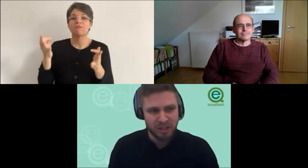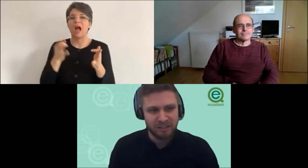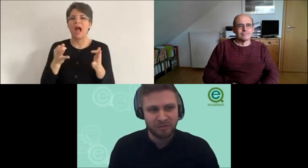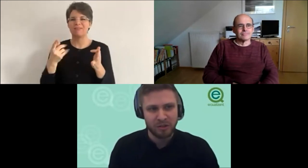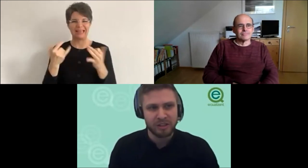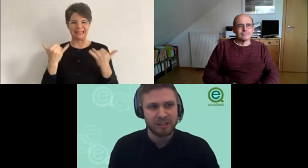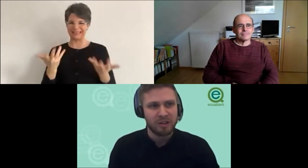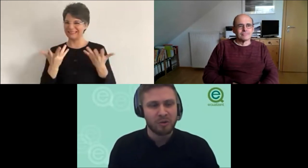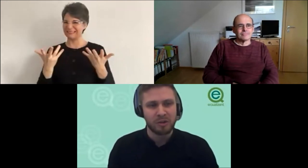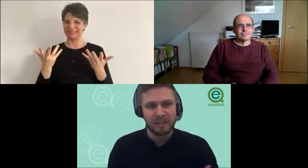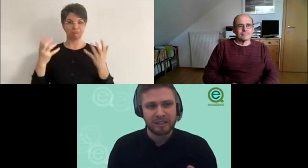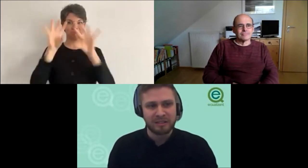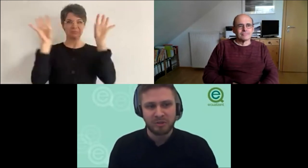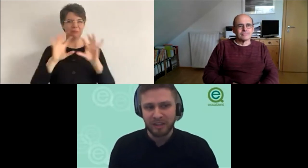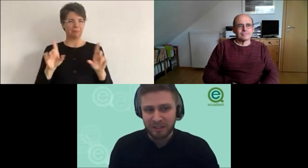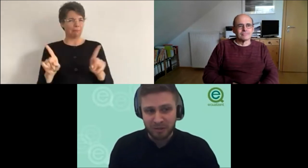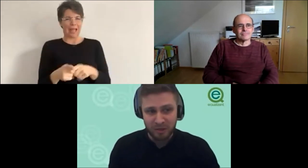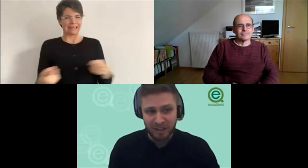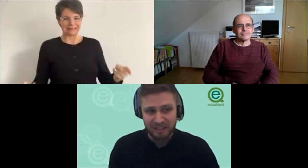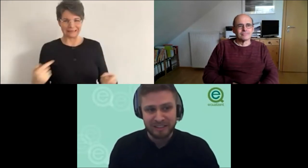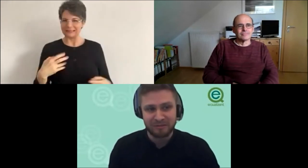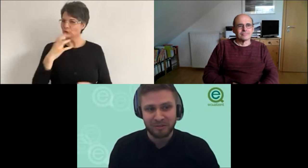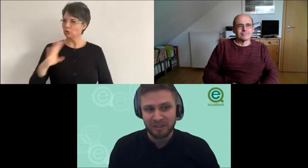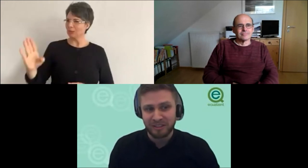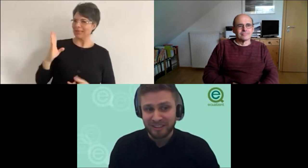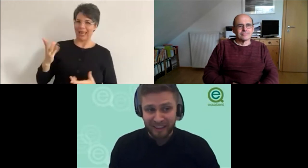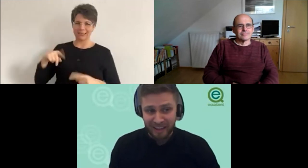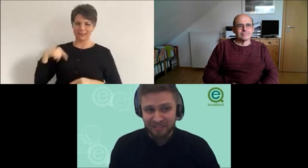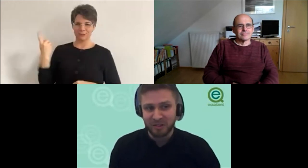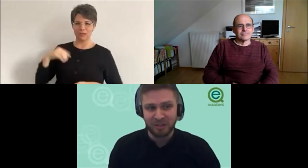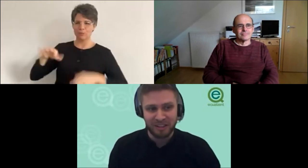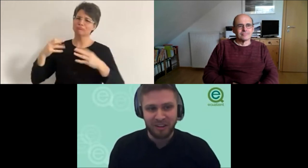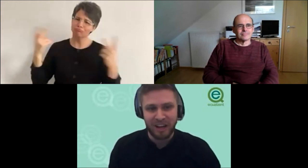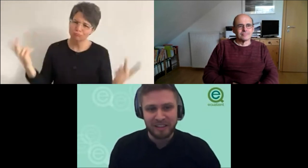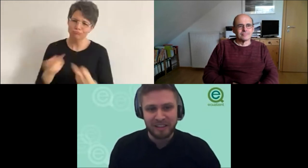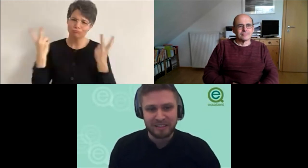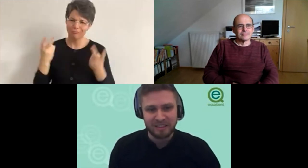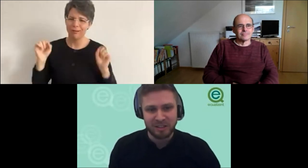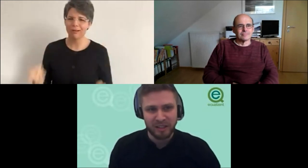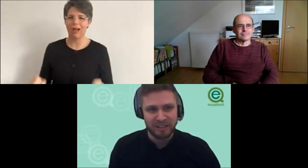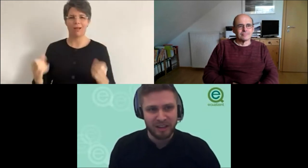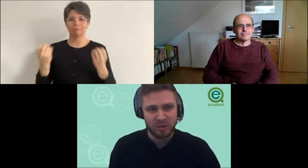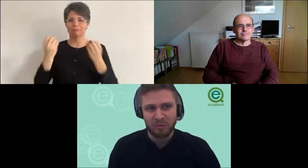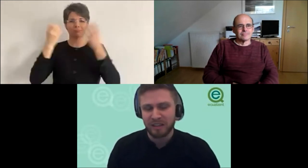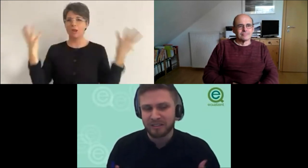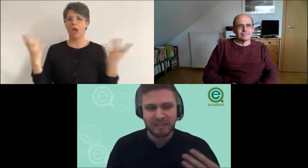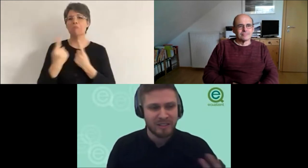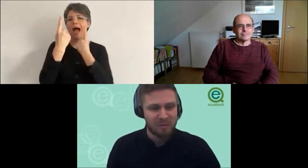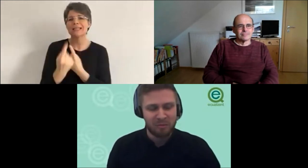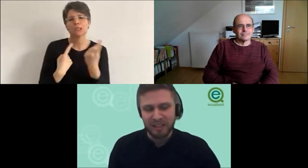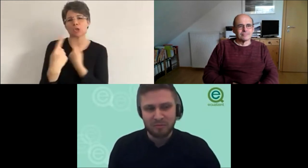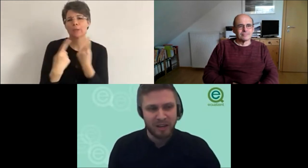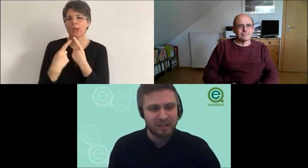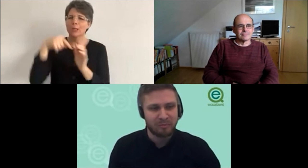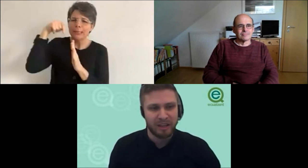Runde stellen wollen oder die mit uns direkt in Kontakt treten wollen, sehr gerne. Wir können dann auch Einzelgespräche ausmachen